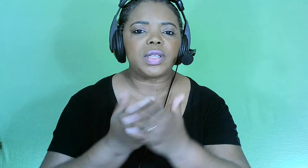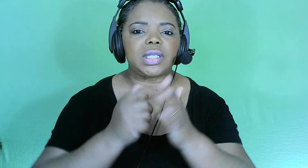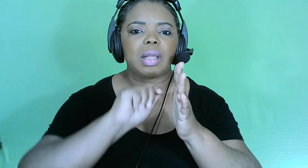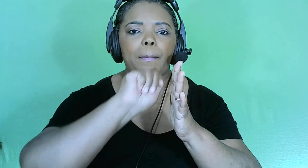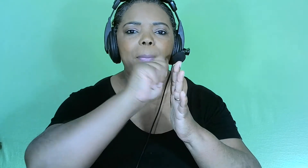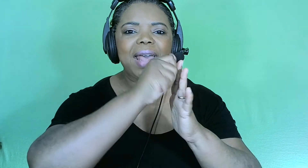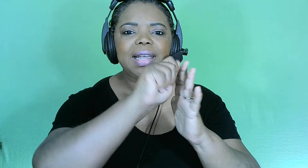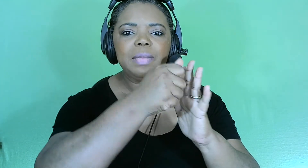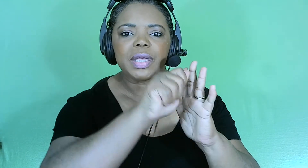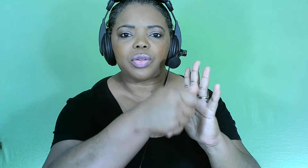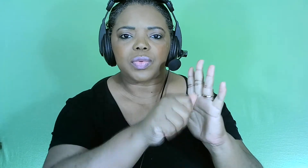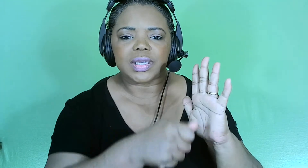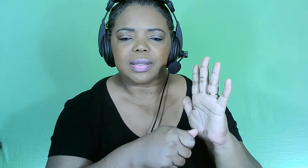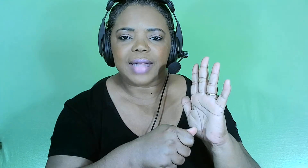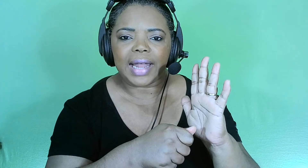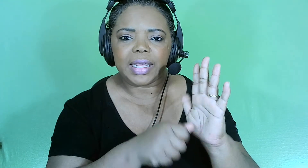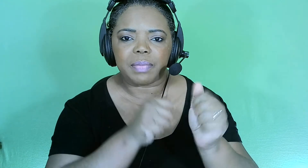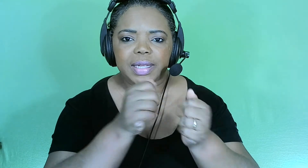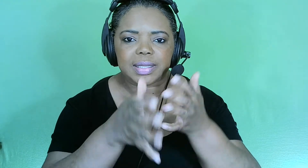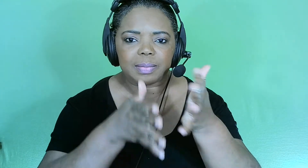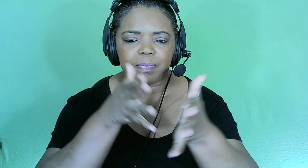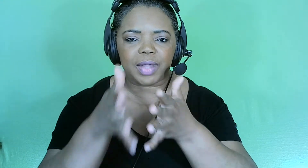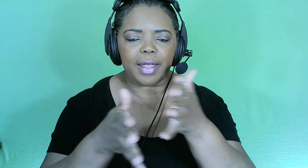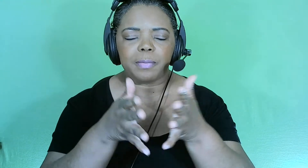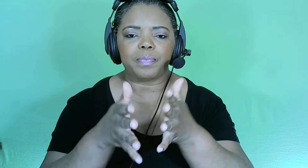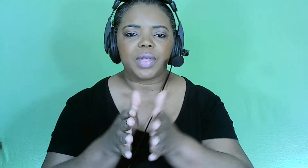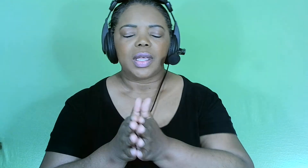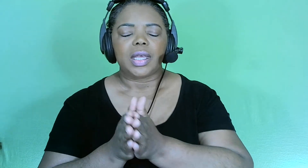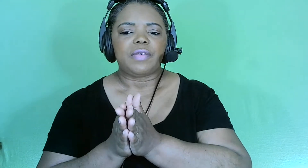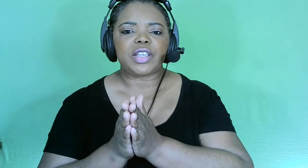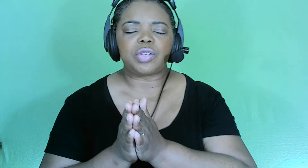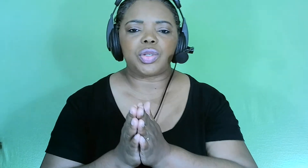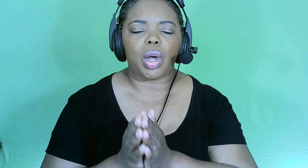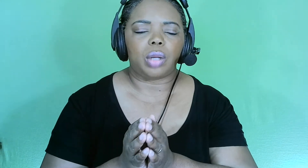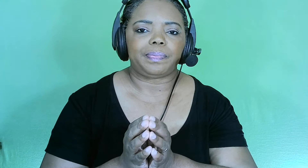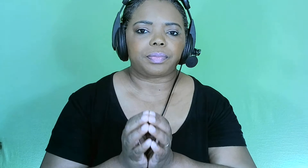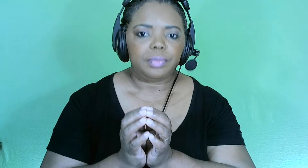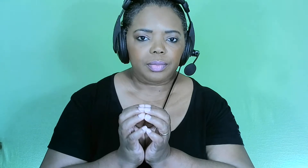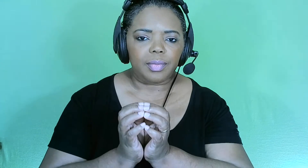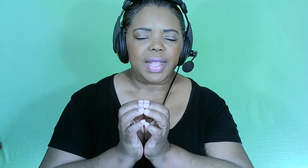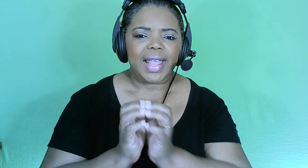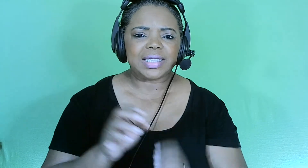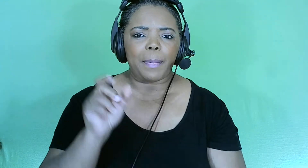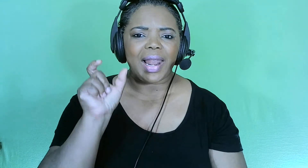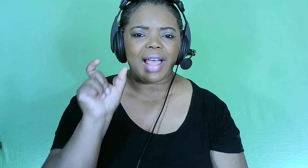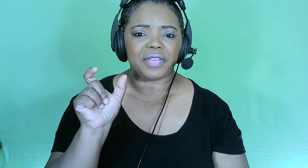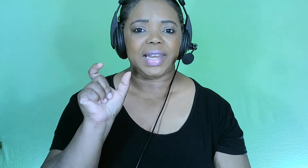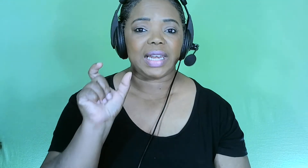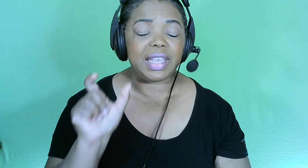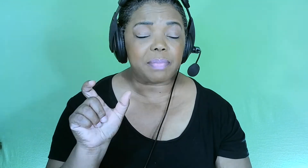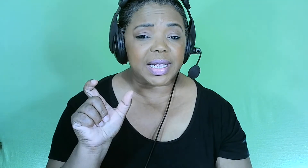os parâmetros da Libras, tá? Vejam só, essa palavra